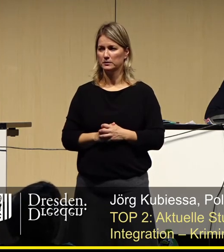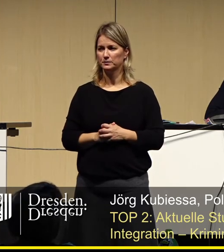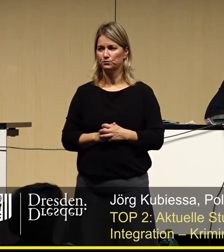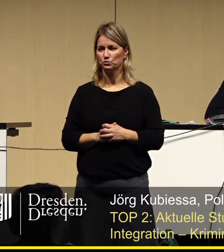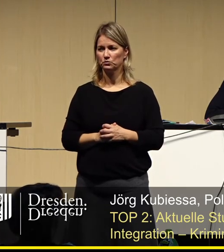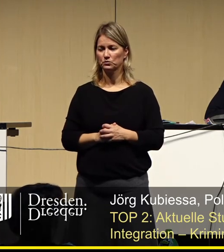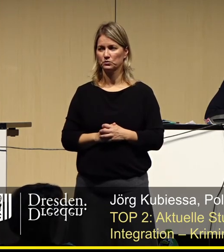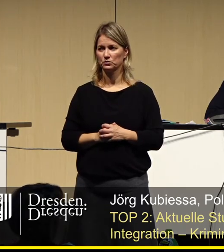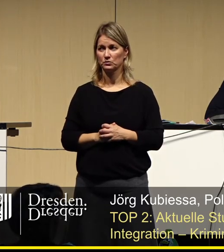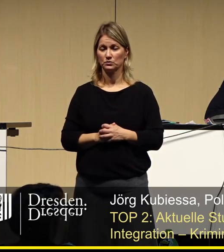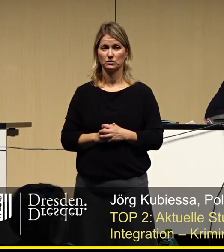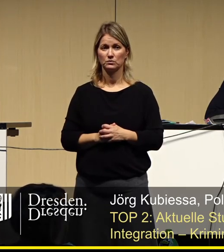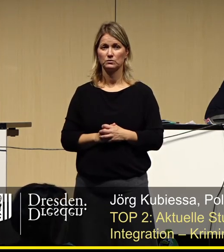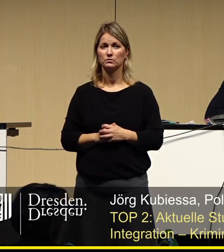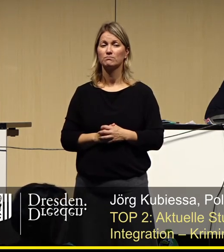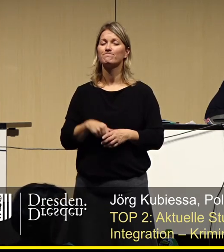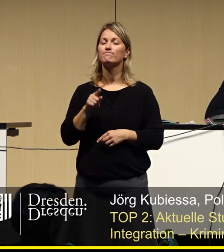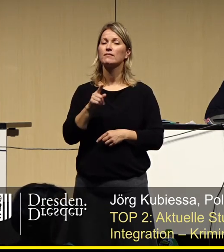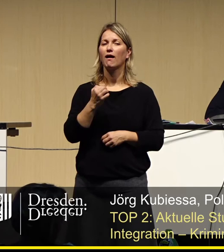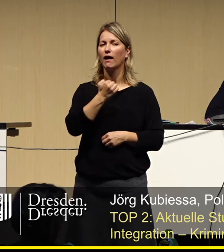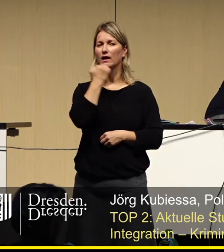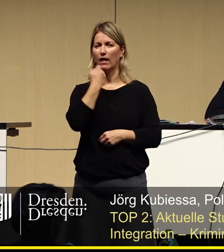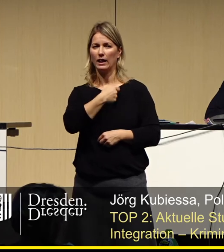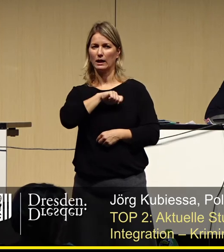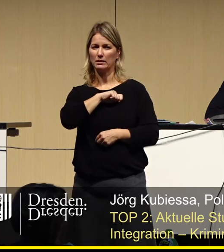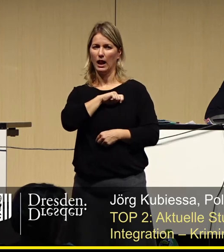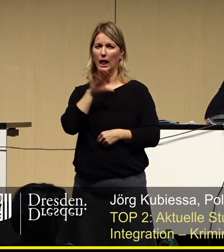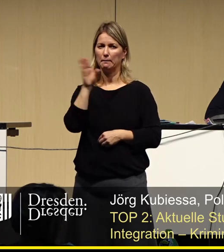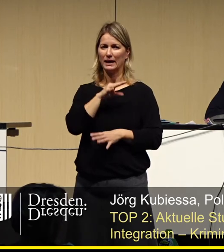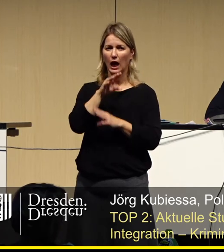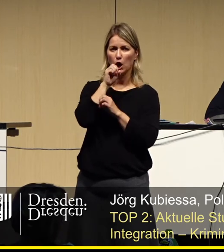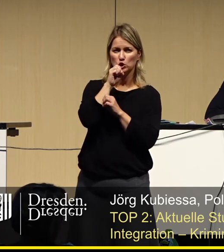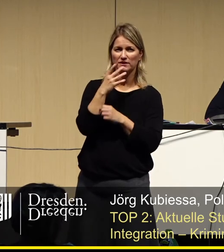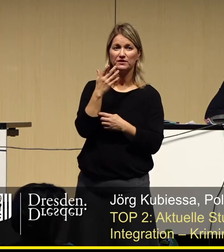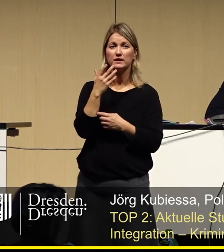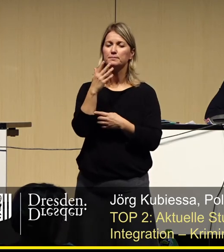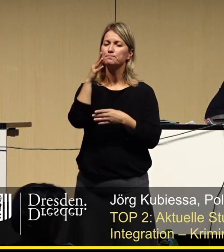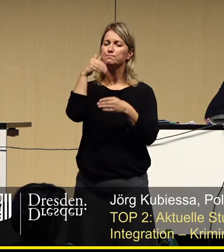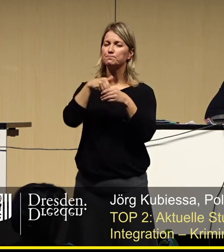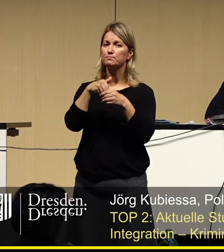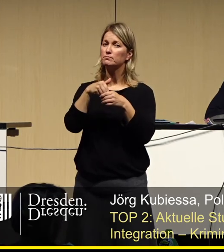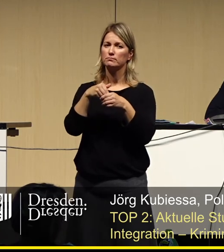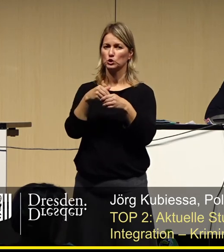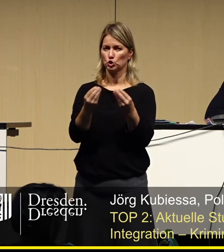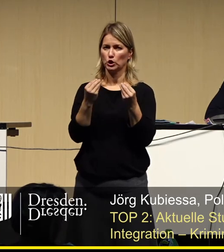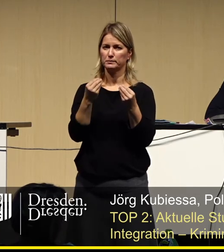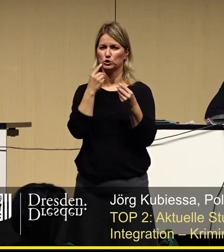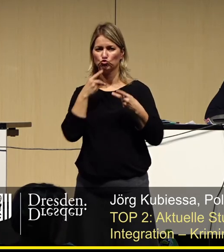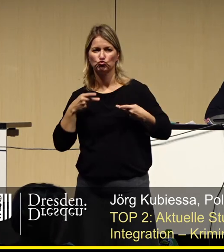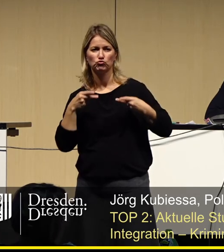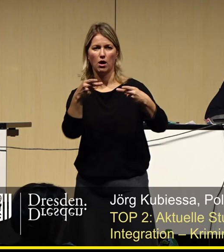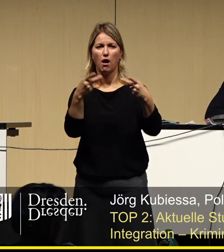Ich mache sie deswegen gerne in Zusammenhang mit Gewaltkriminalität, weil sie auch eine Form ist, die Sie insbesondere auf Straßen und Plätzen